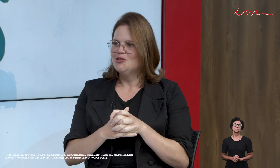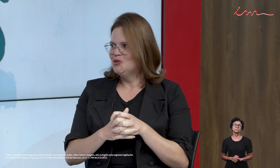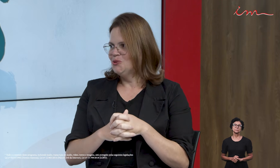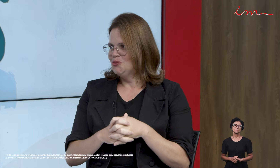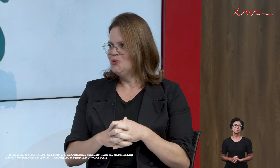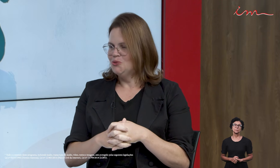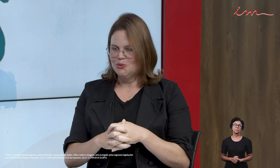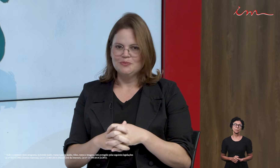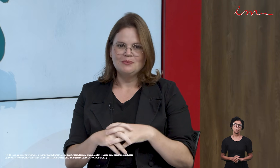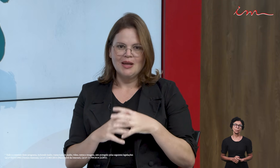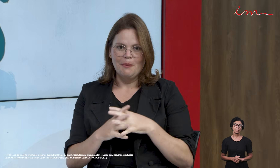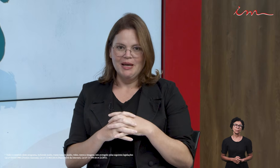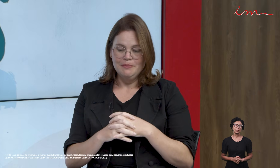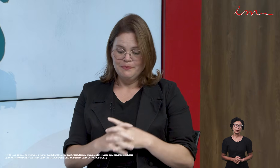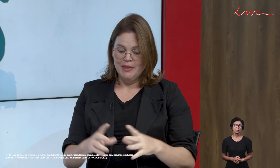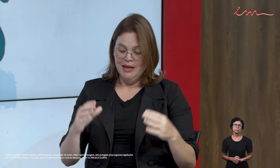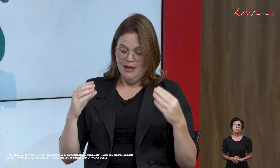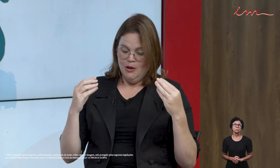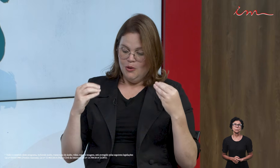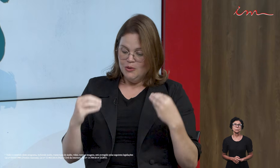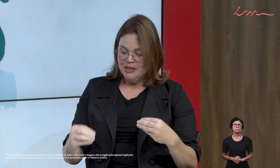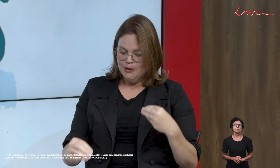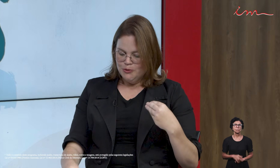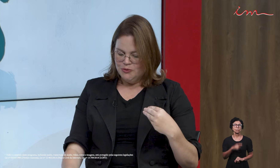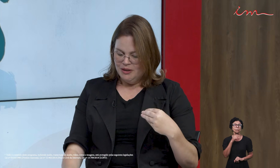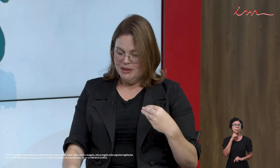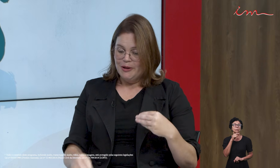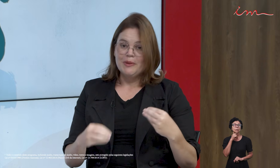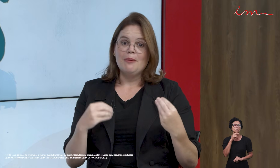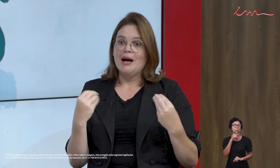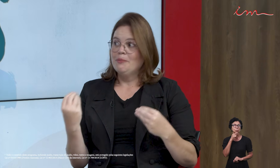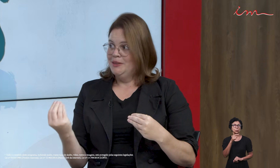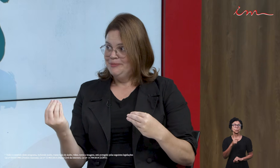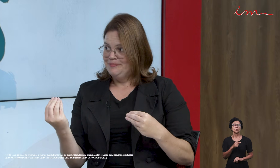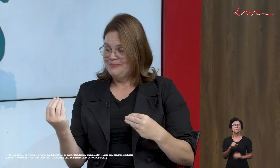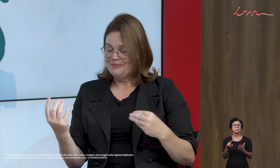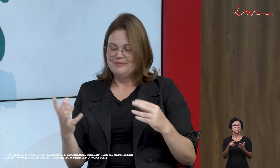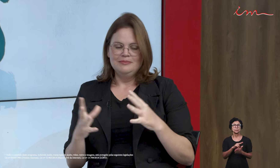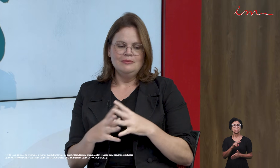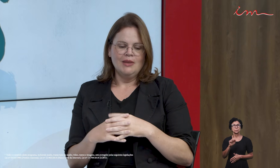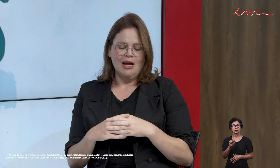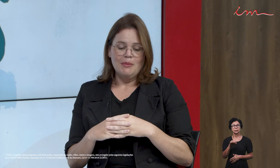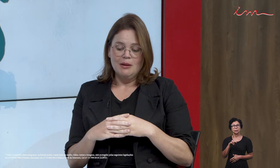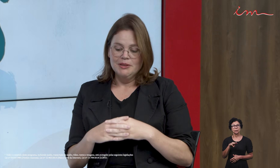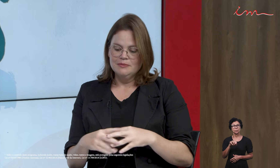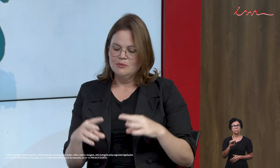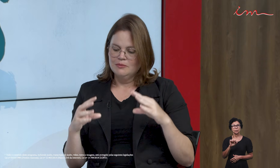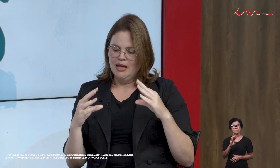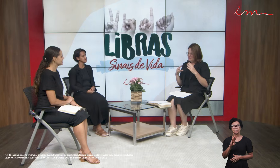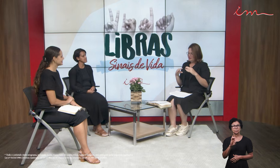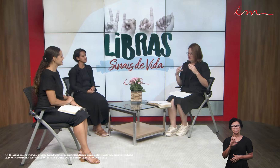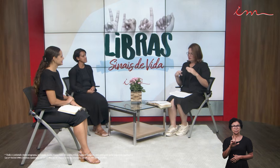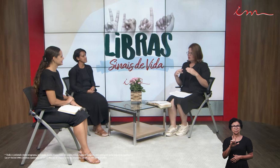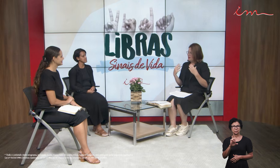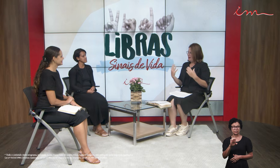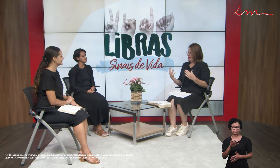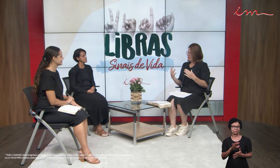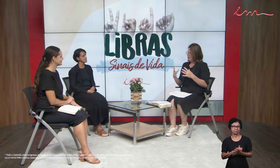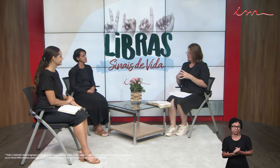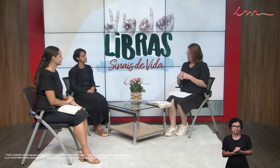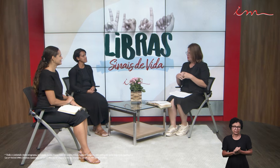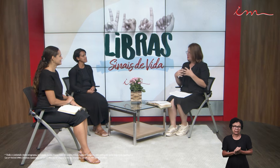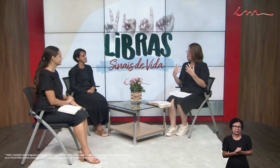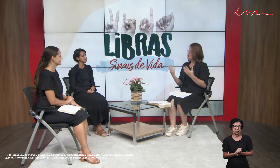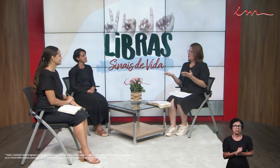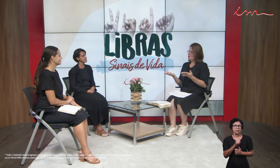decorrer de todo o culto. Amém? Amém. Outra dúvida, mandaram para a Amable. Amable, na EBD falou sobre